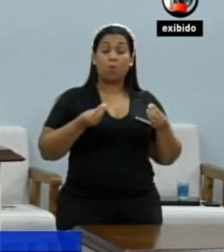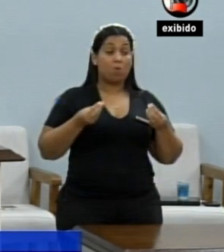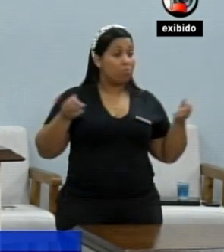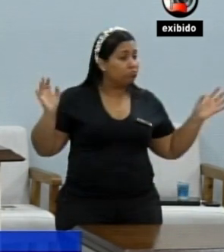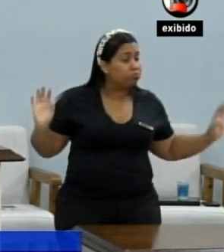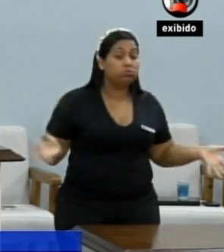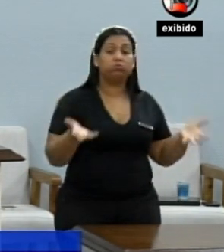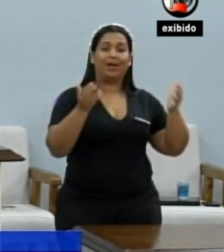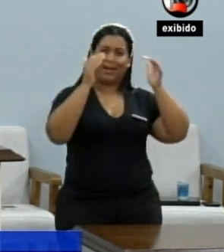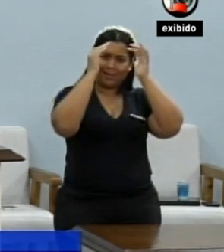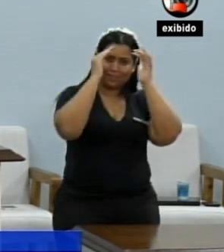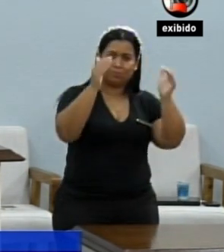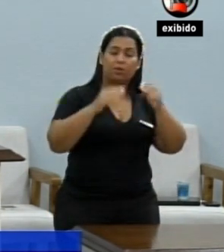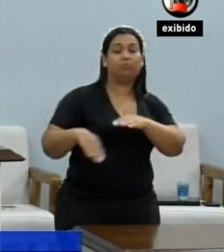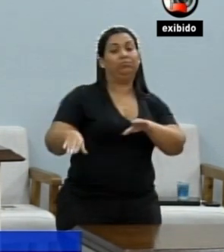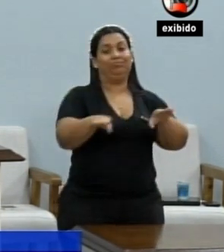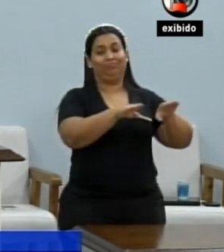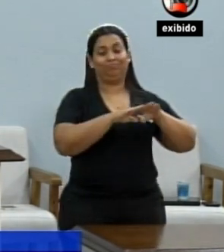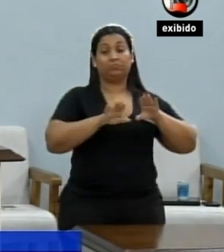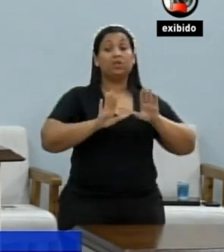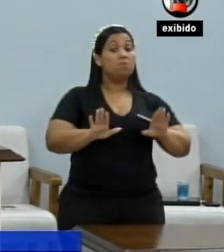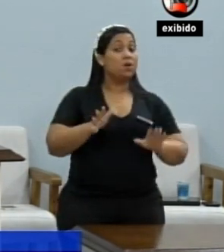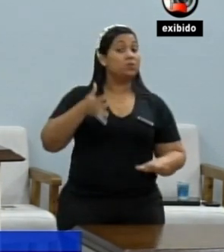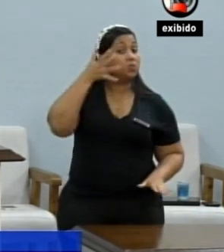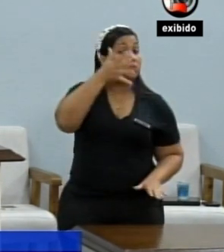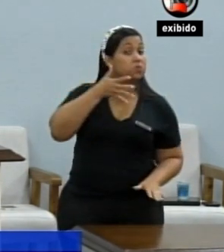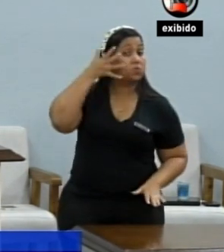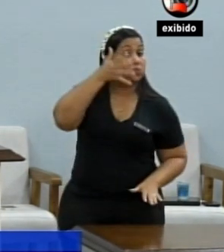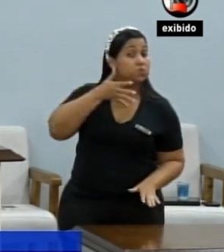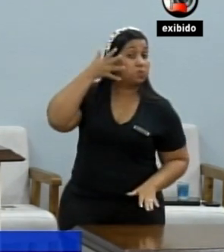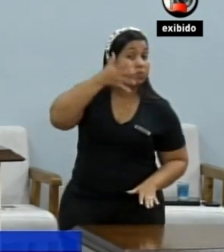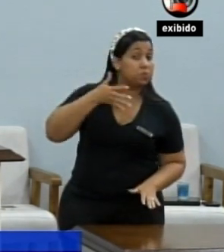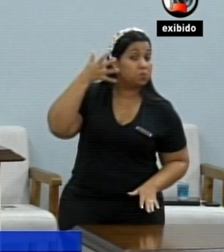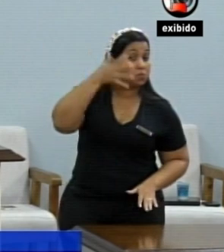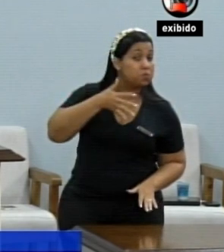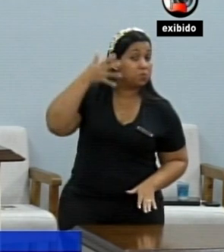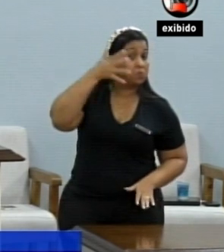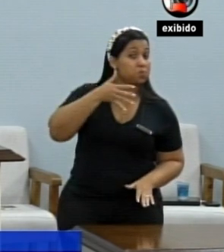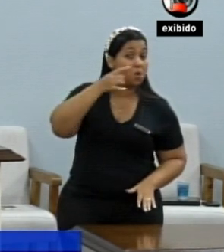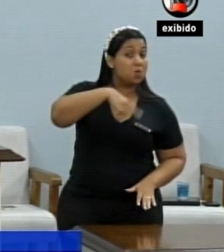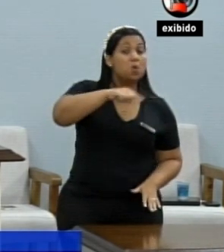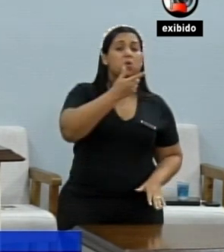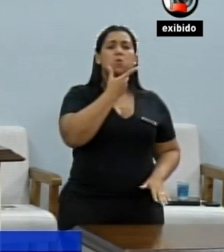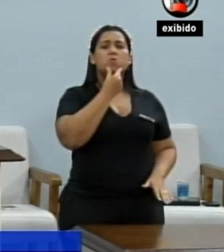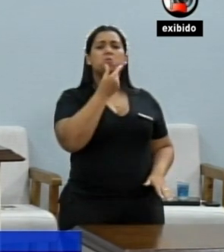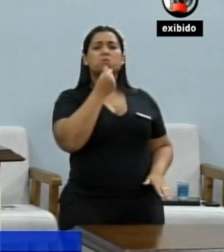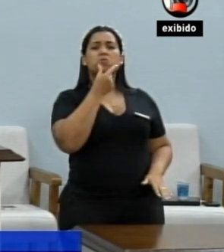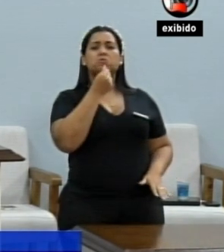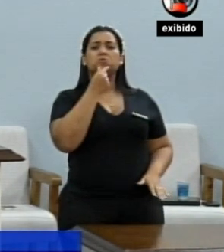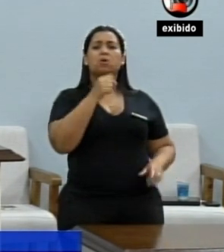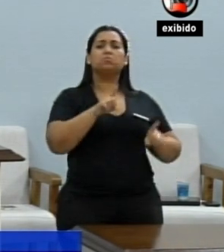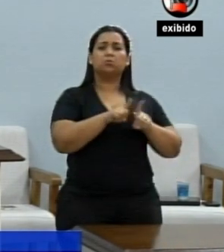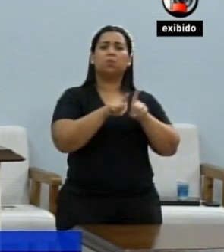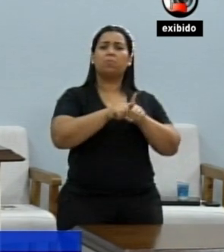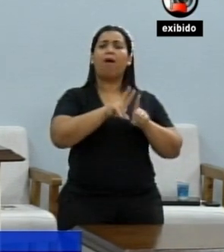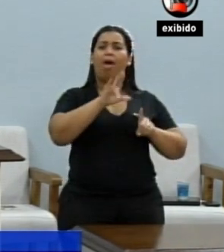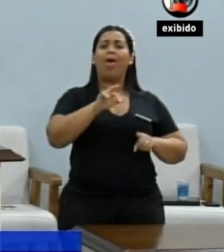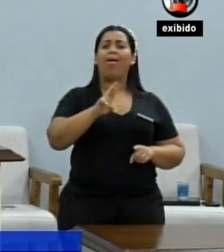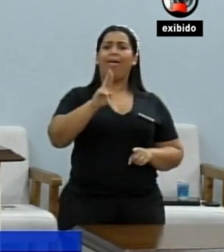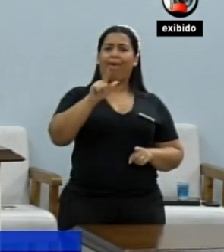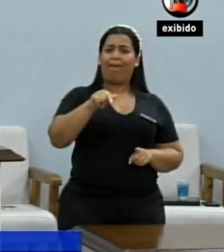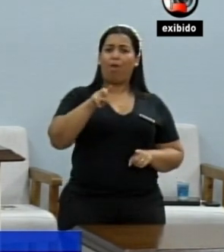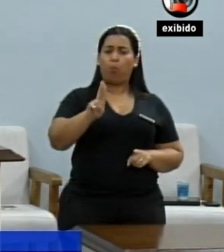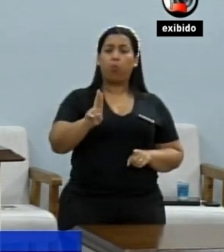e a equidade. Mas o discurso reacionário produz homens que, até quando são réus por essa lei,